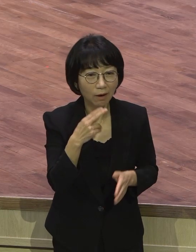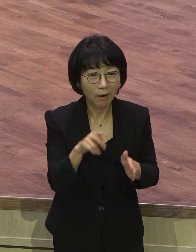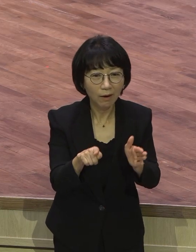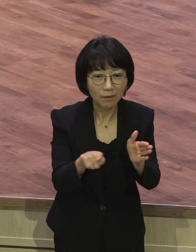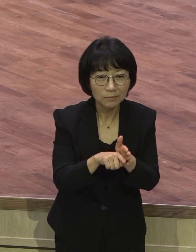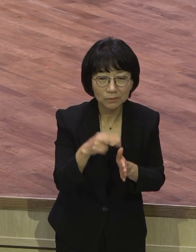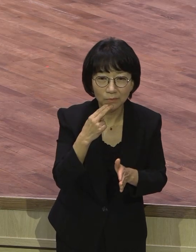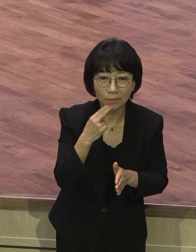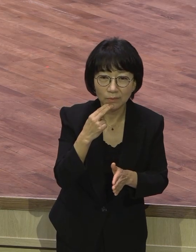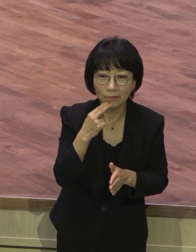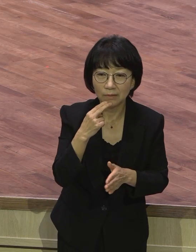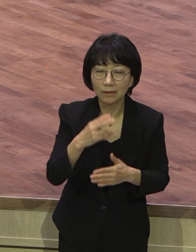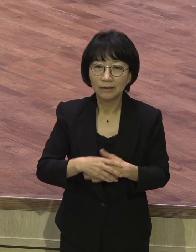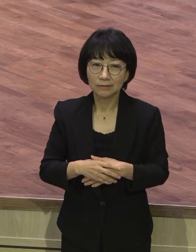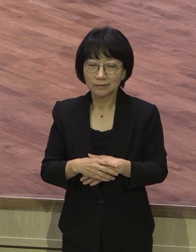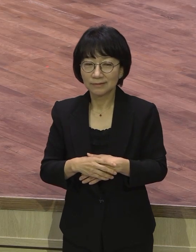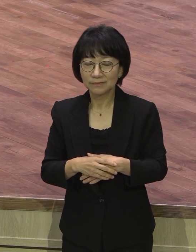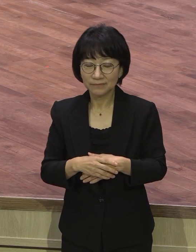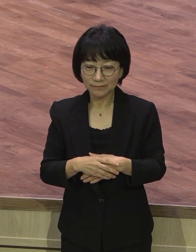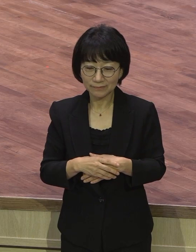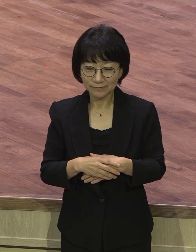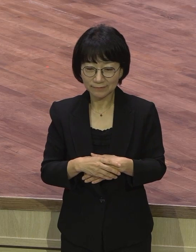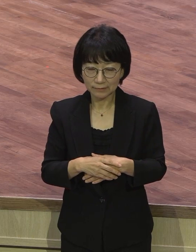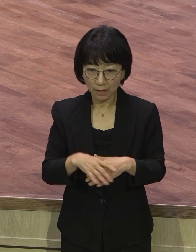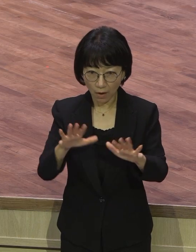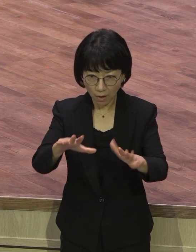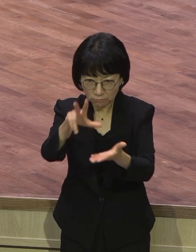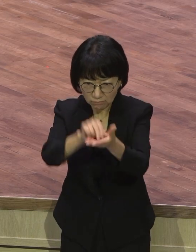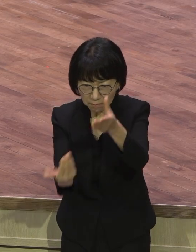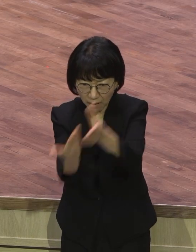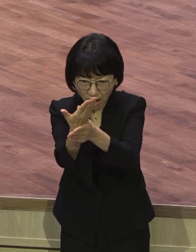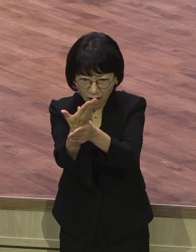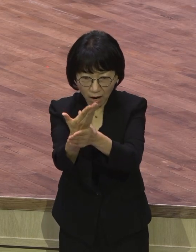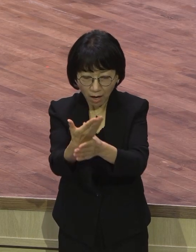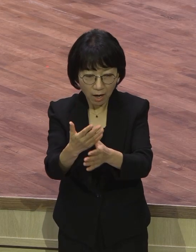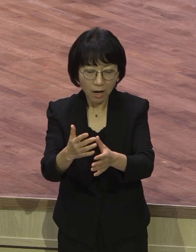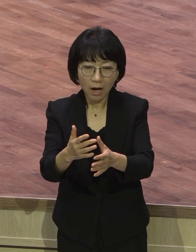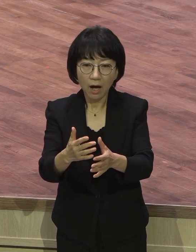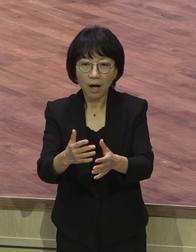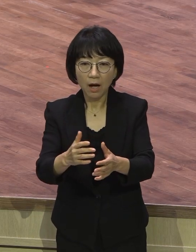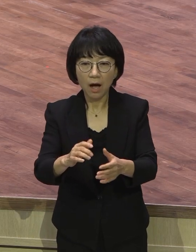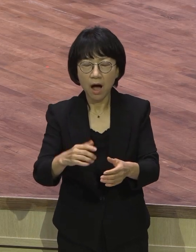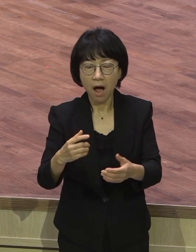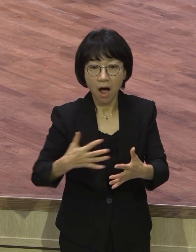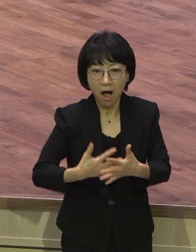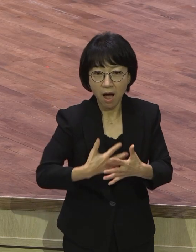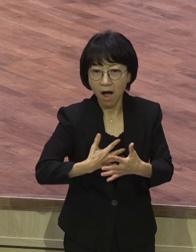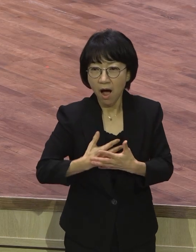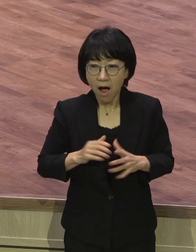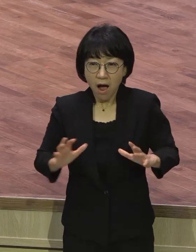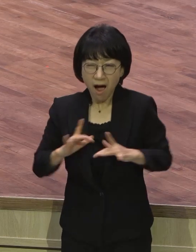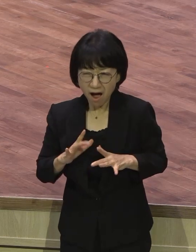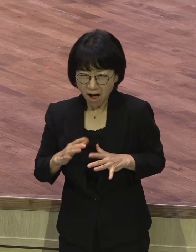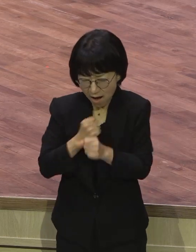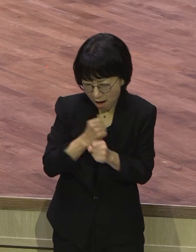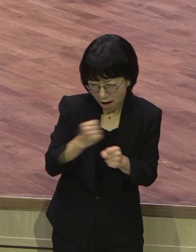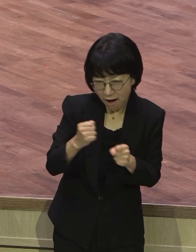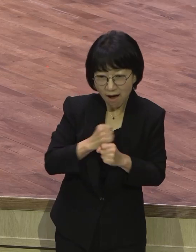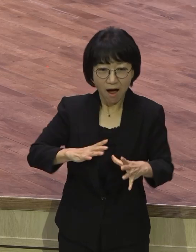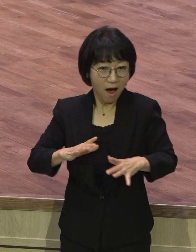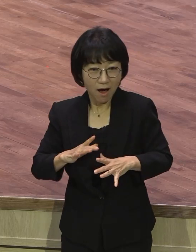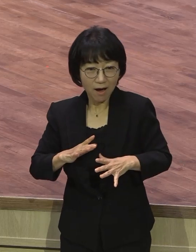그래서 문제가 닥치니까 무서움과 두려움에 어찌할 바를 알지